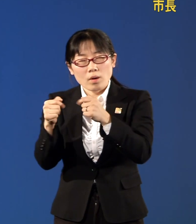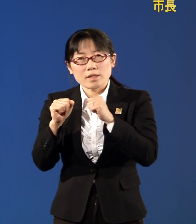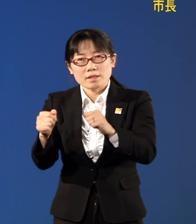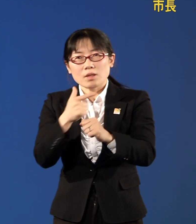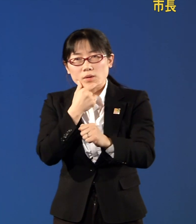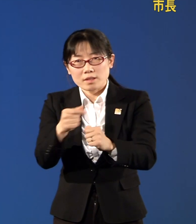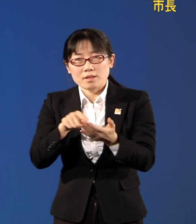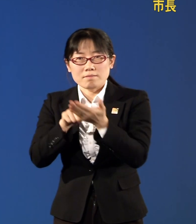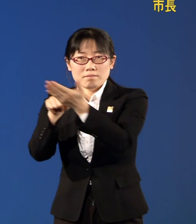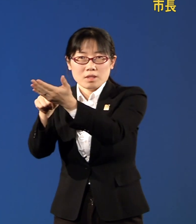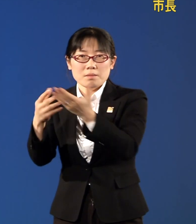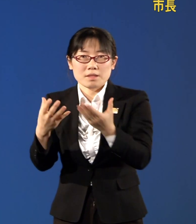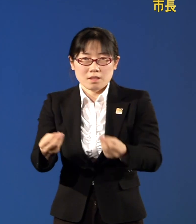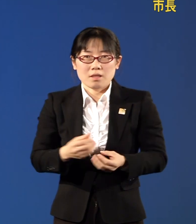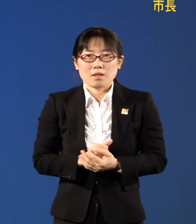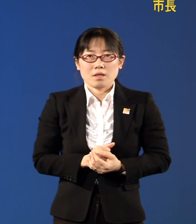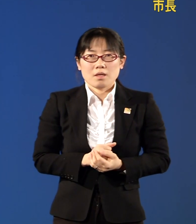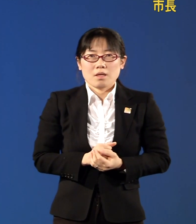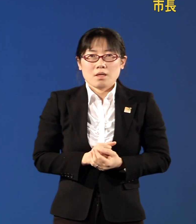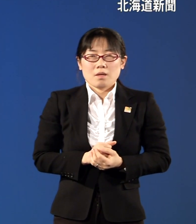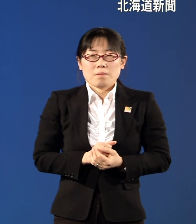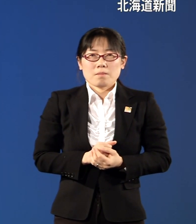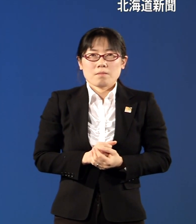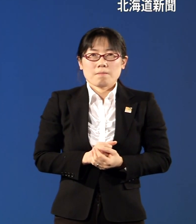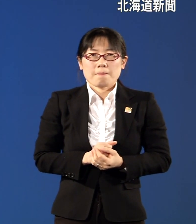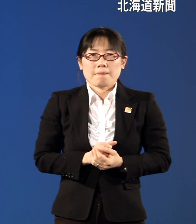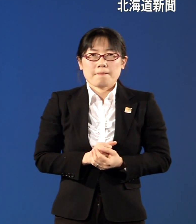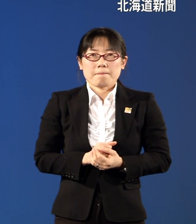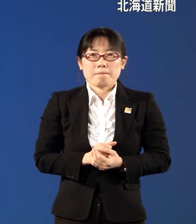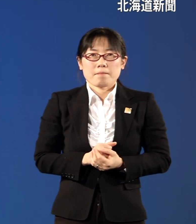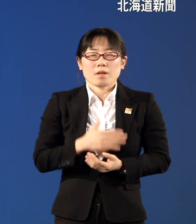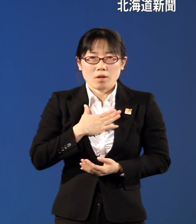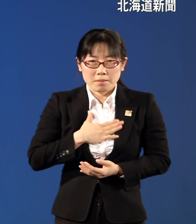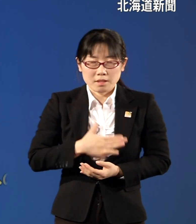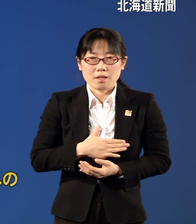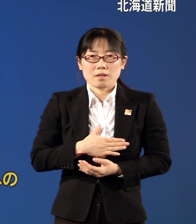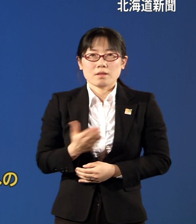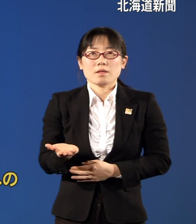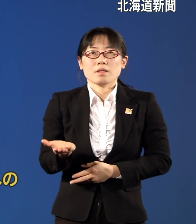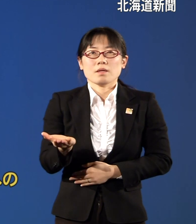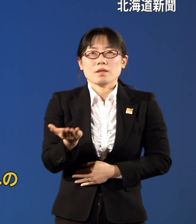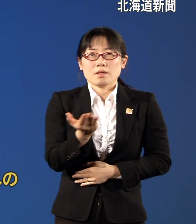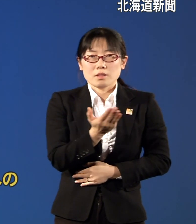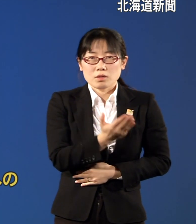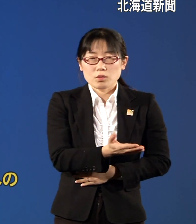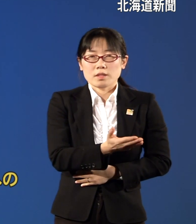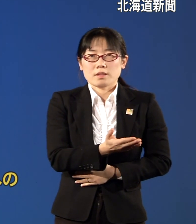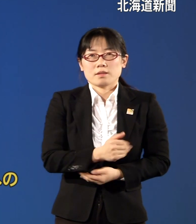したということです。 わかりました。すみません、次話があって、はい、